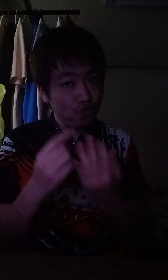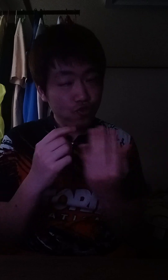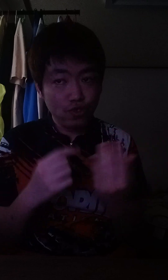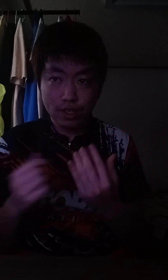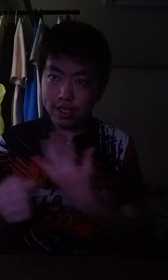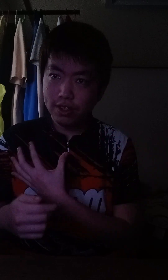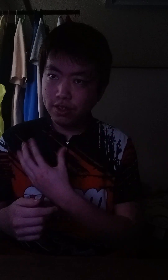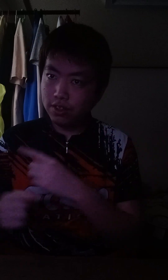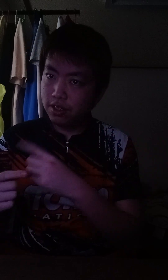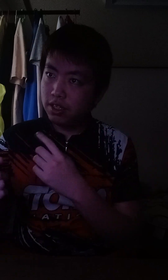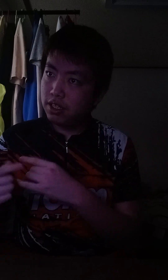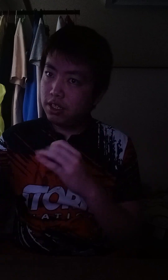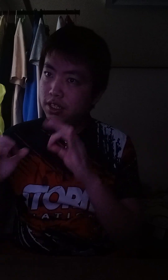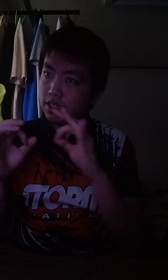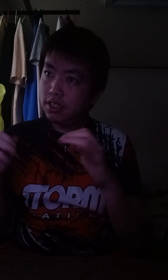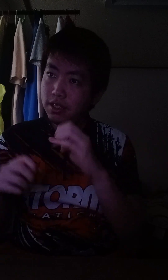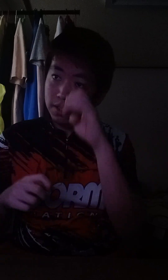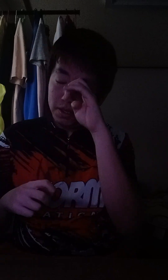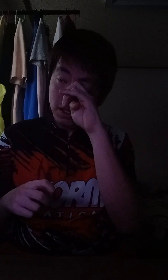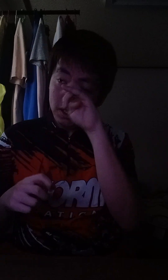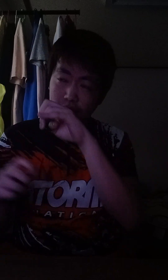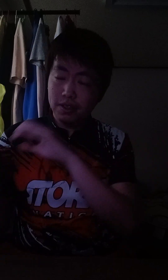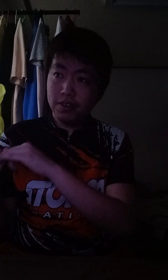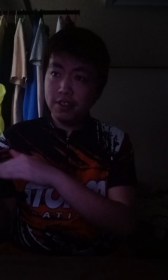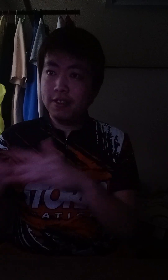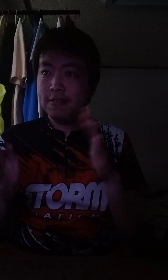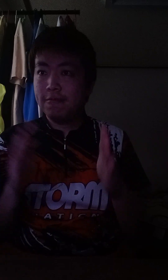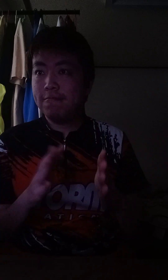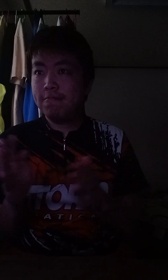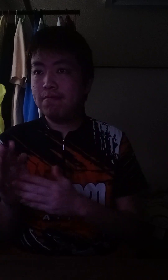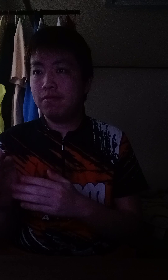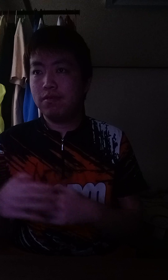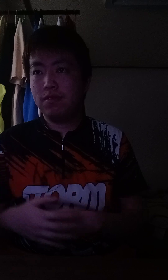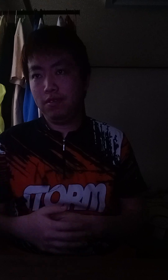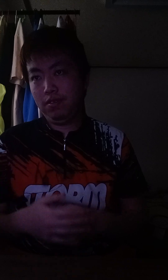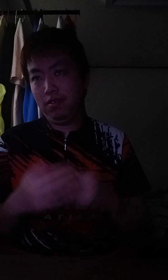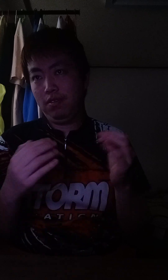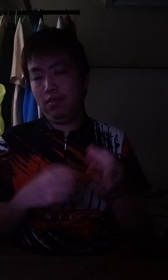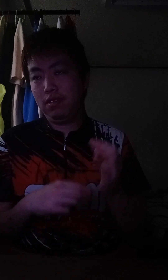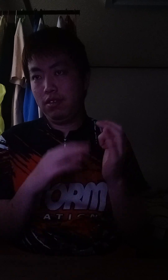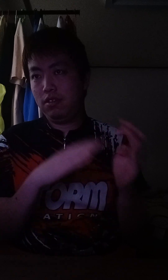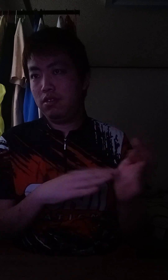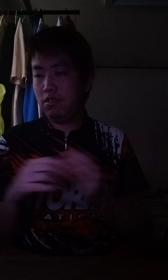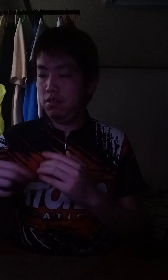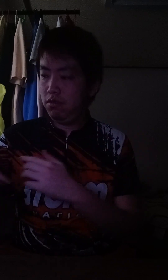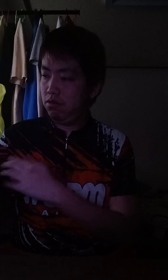수술했던 자국도 또 이 왼쪽도 그렇고 오른쪽도 그렇고